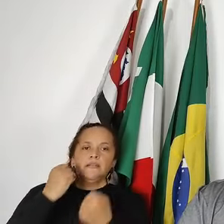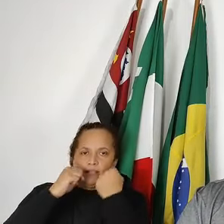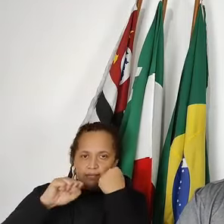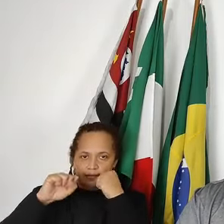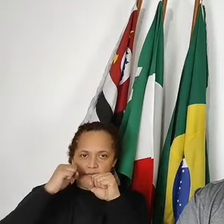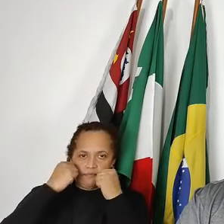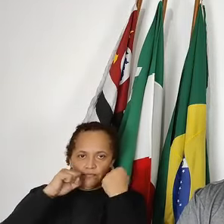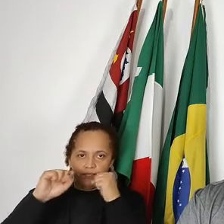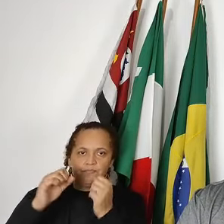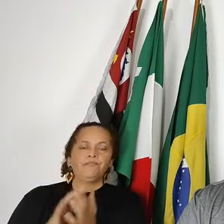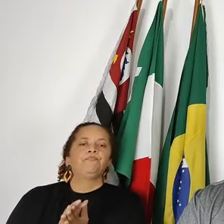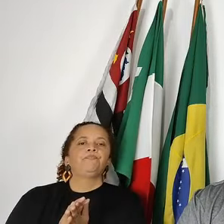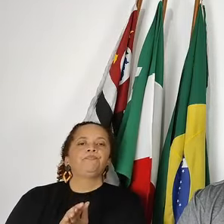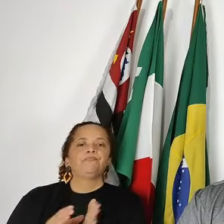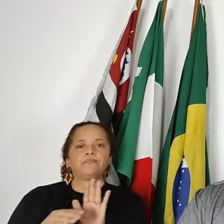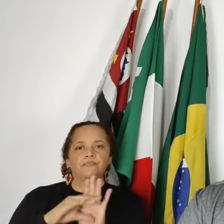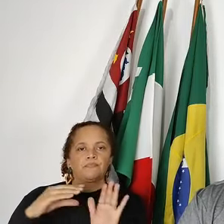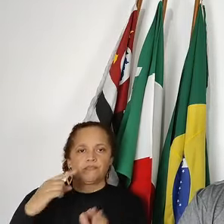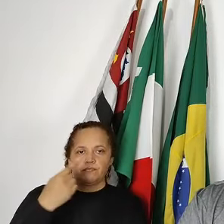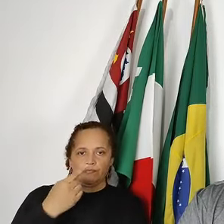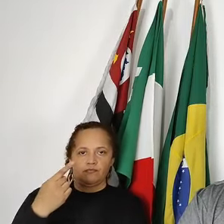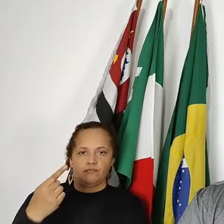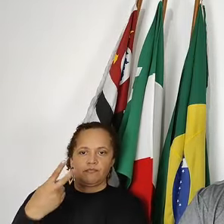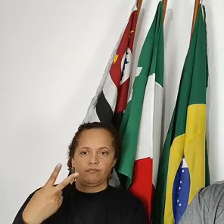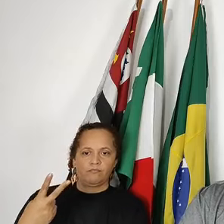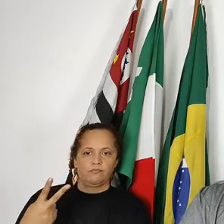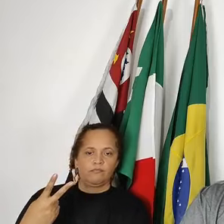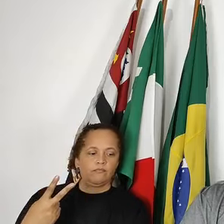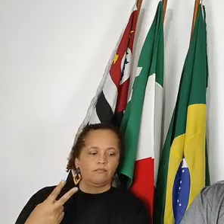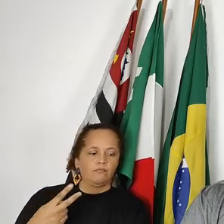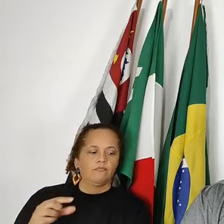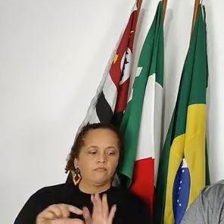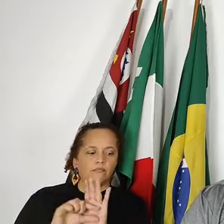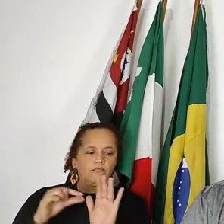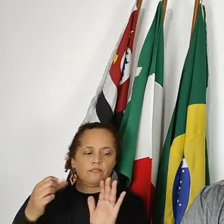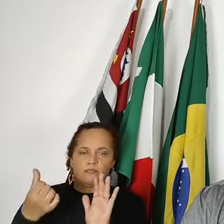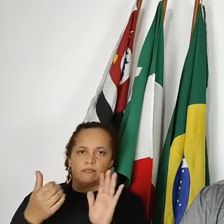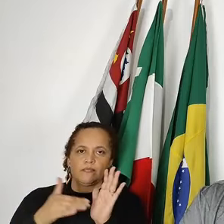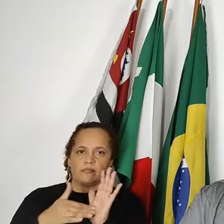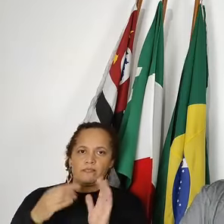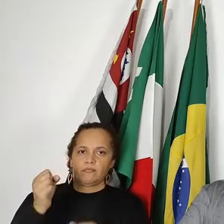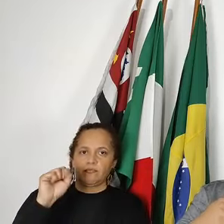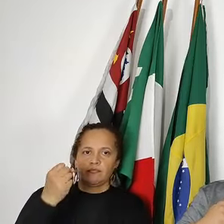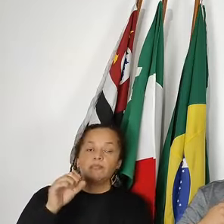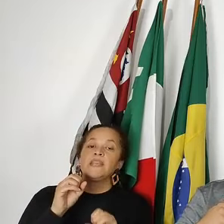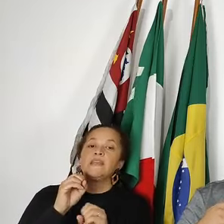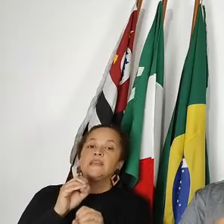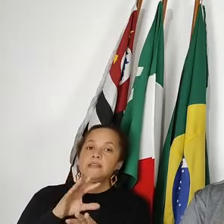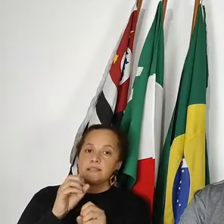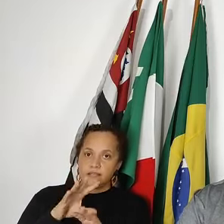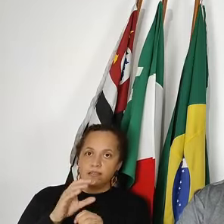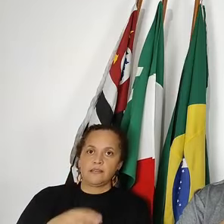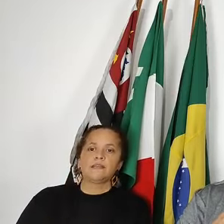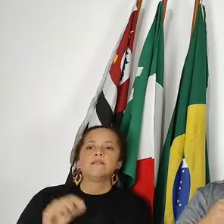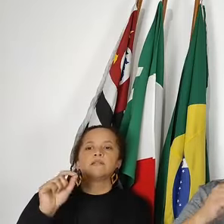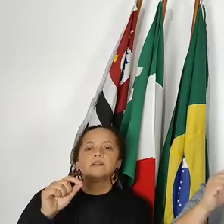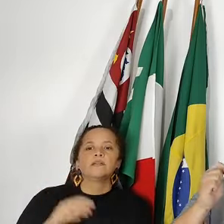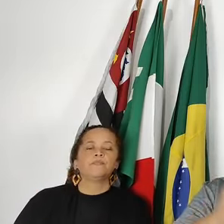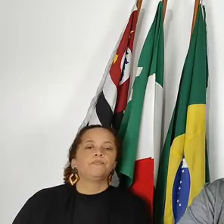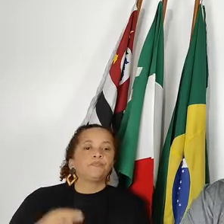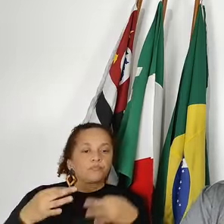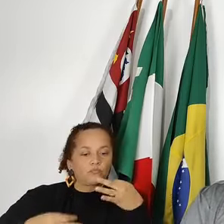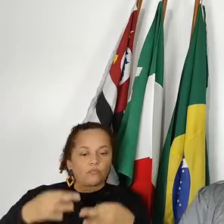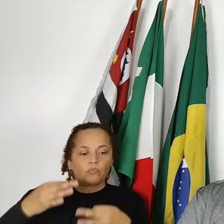Salmos 112, 6 do 6 ao 8, ele nos ensina, ele fala, o justo jamais